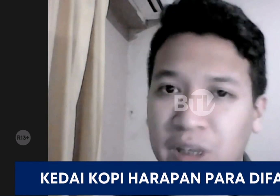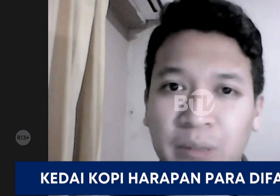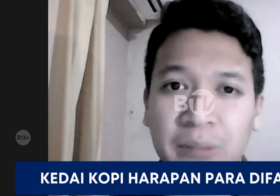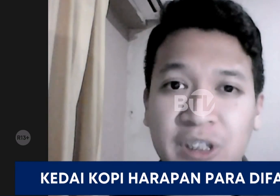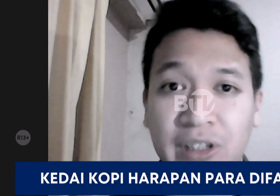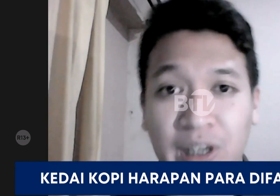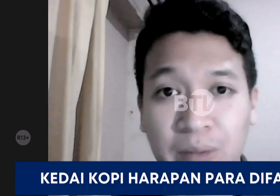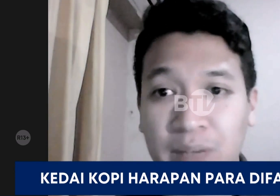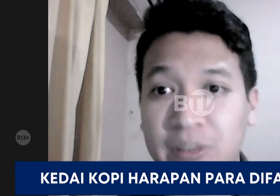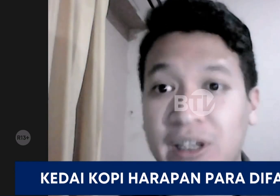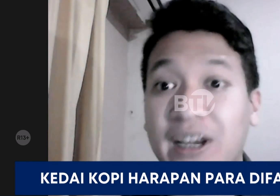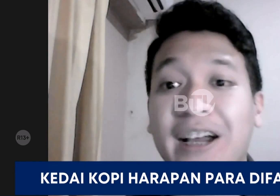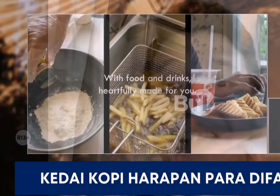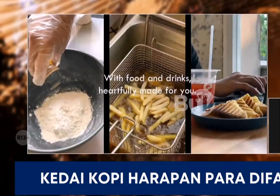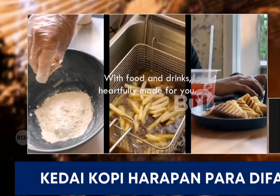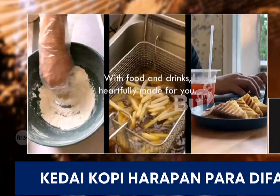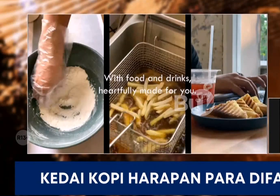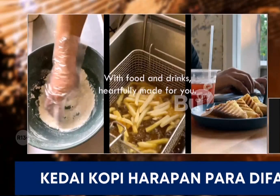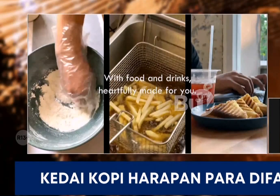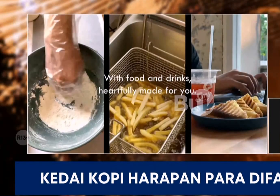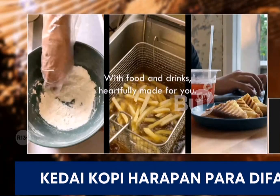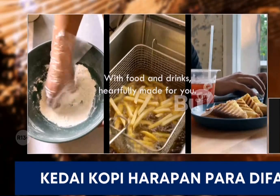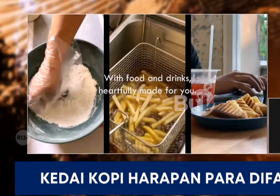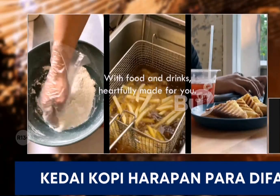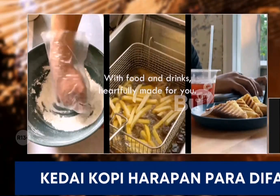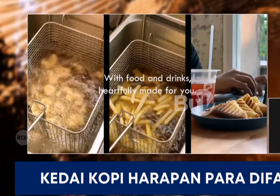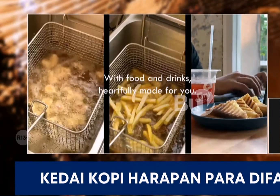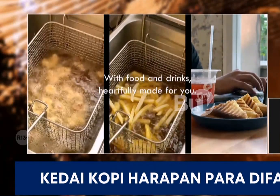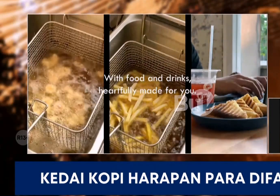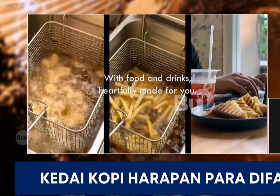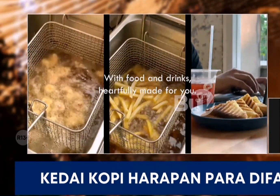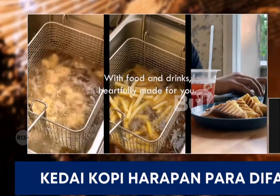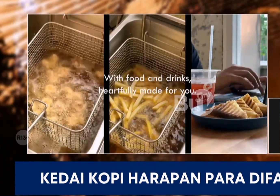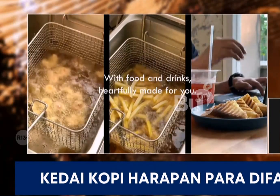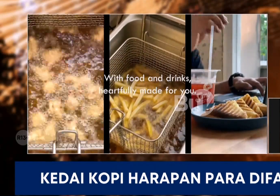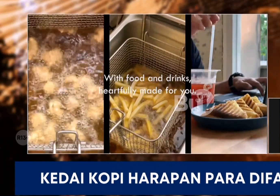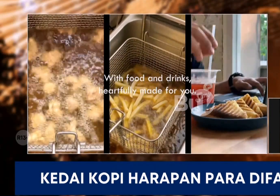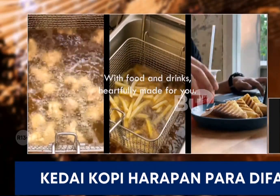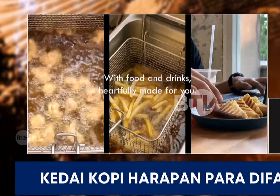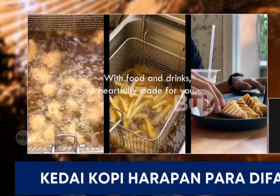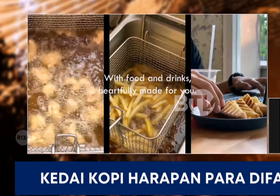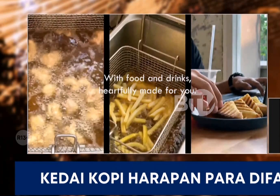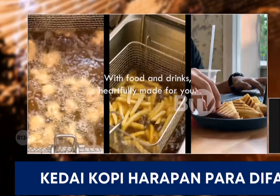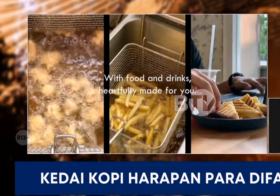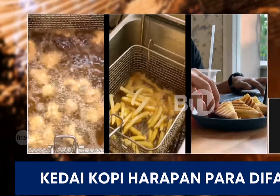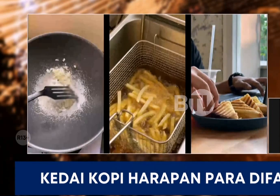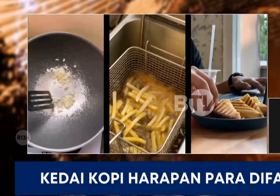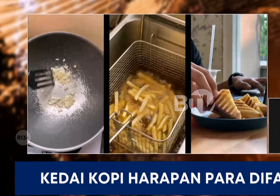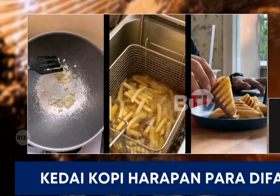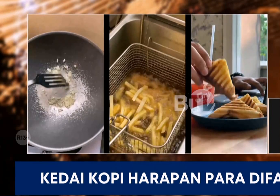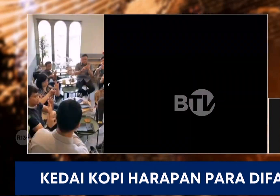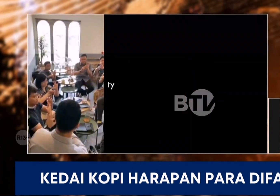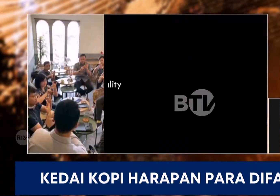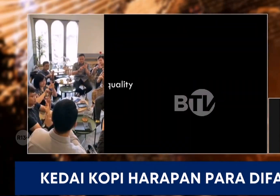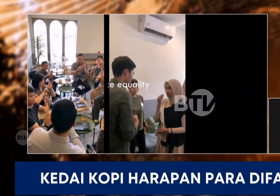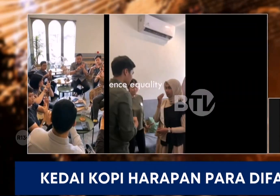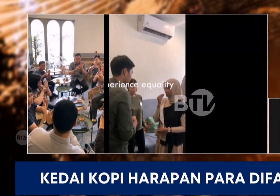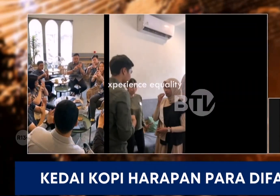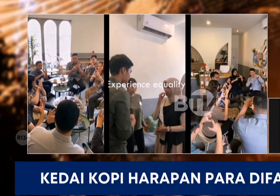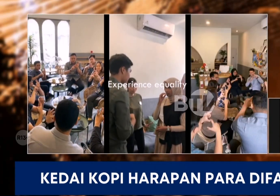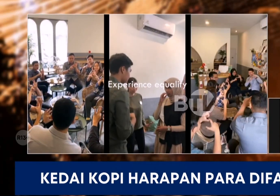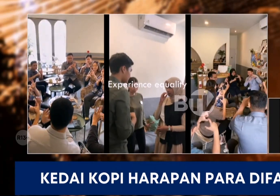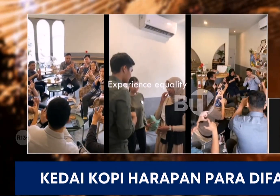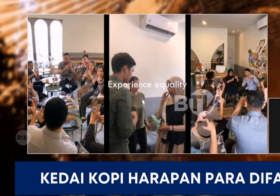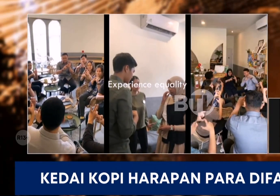Tuh hebat-hebat banget skillnya, bahkan bisa ngelangkain saya yang udah belajar kopi cukup lama. Itu luar biasa banget, hebat banget. Dan mereka tuh meracik